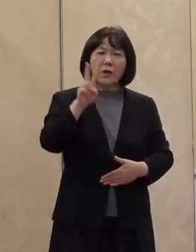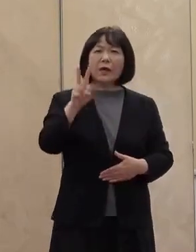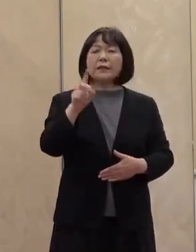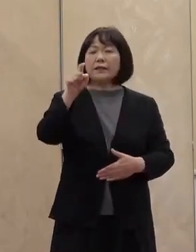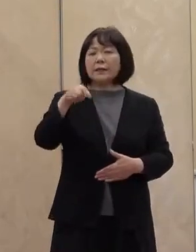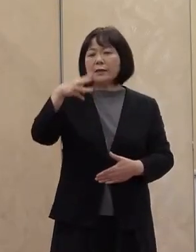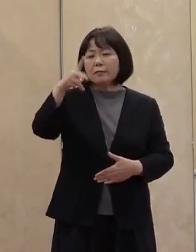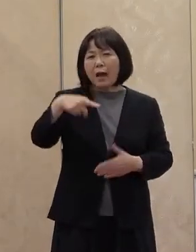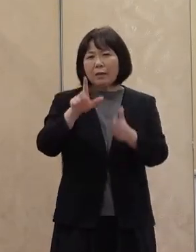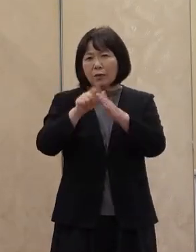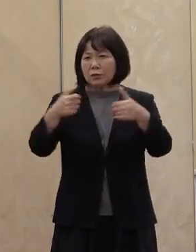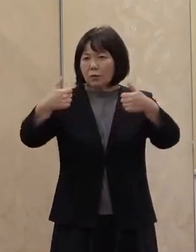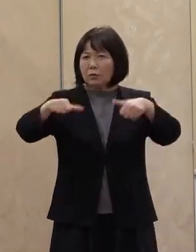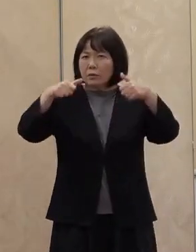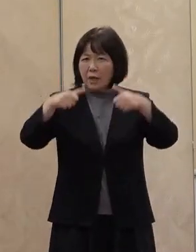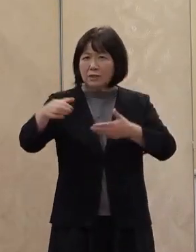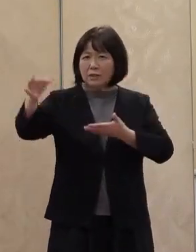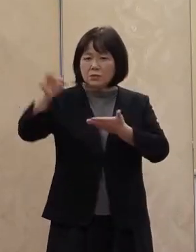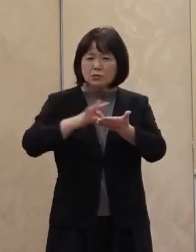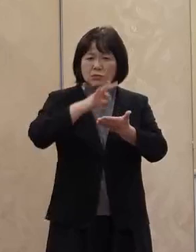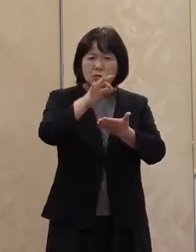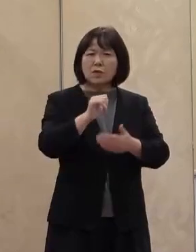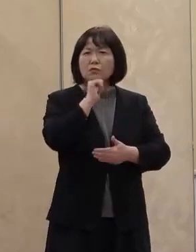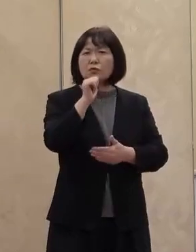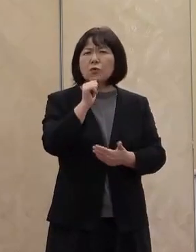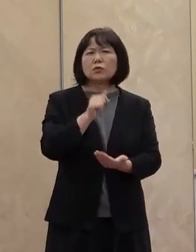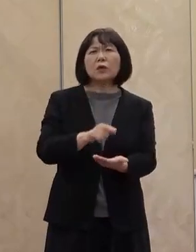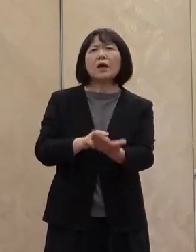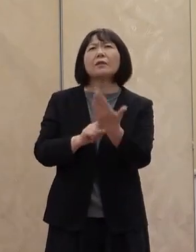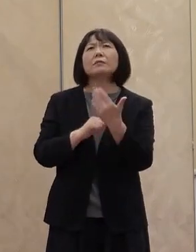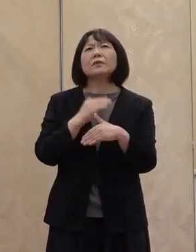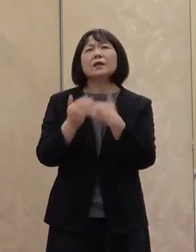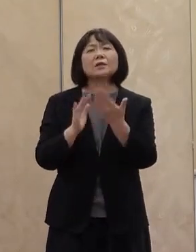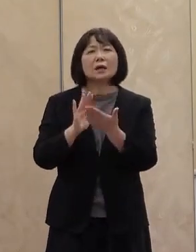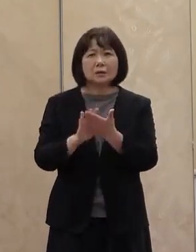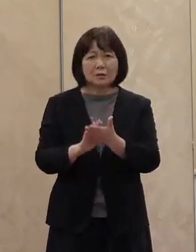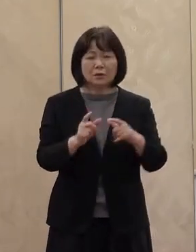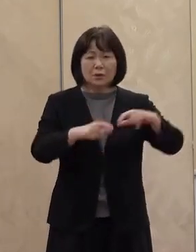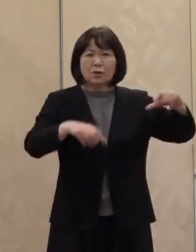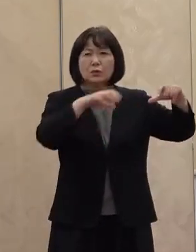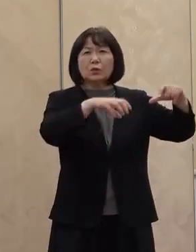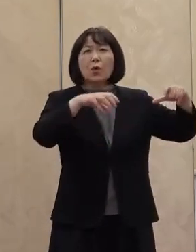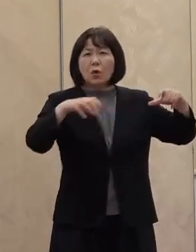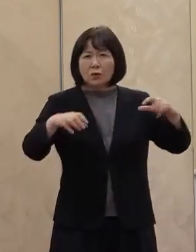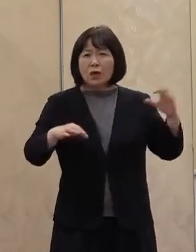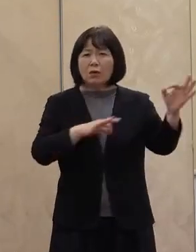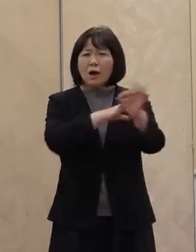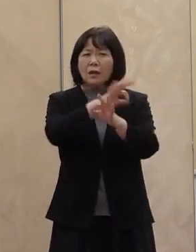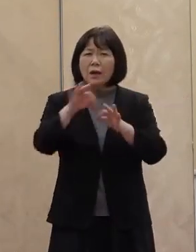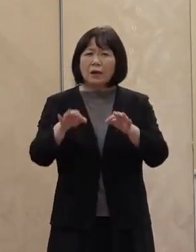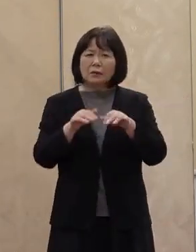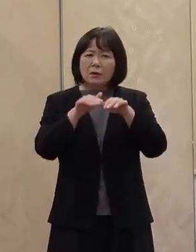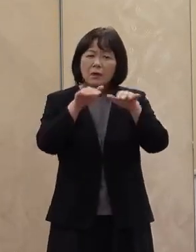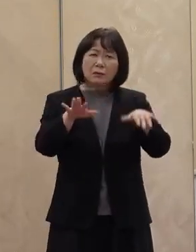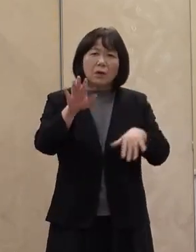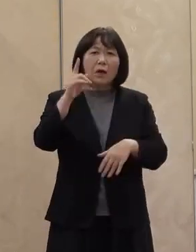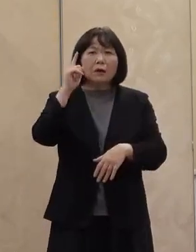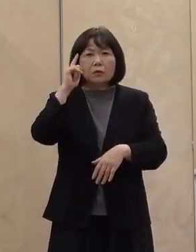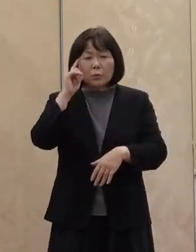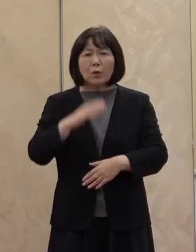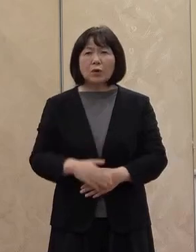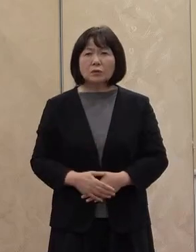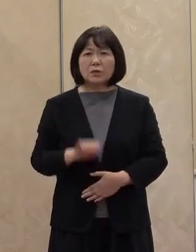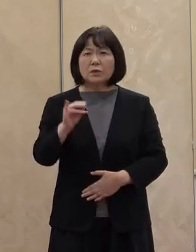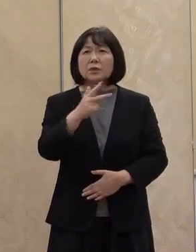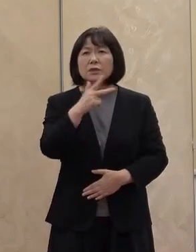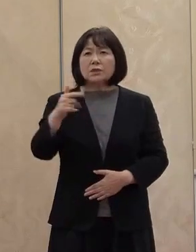で収支不足が発生するという試算を出しているんですけれども、都道府県はより景気の影響を受けやすいと思うんですが、知